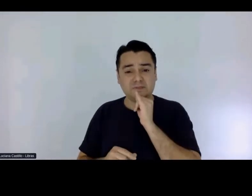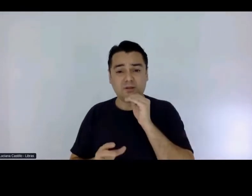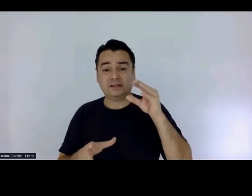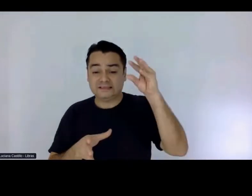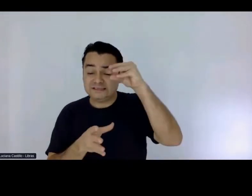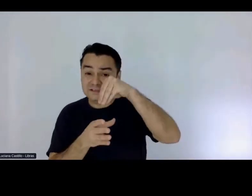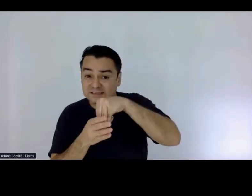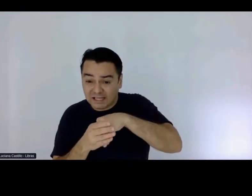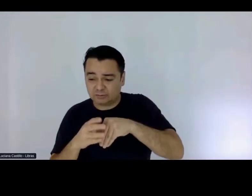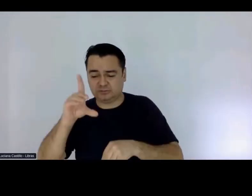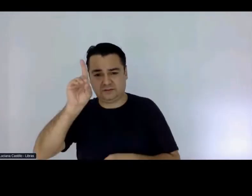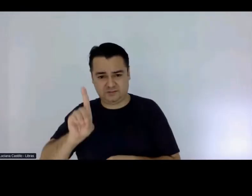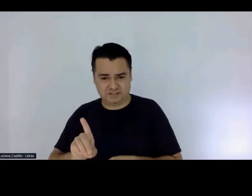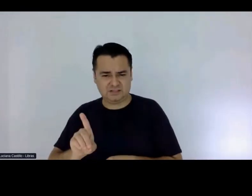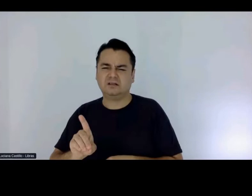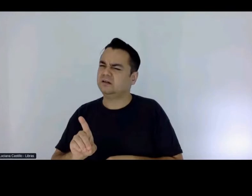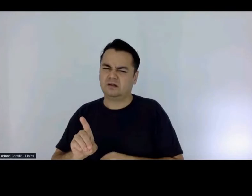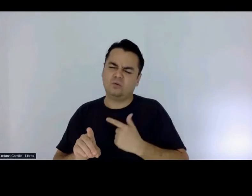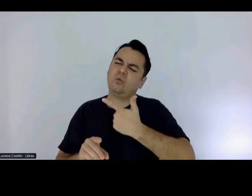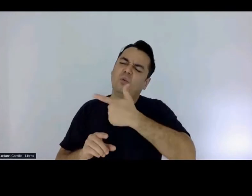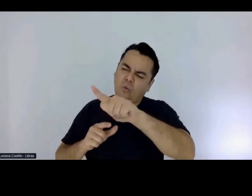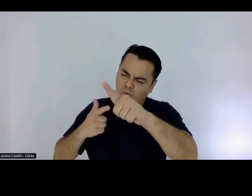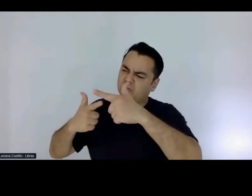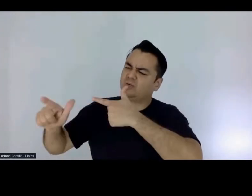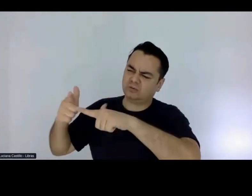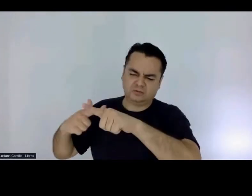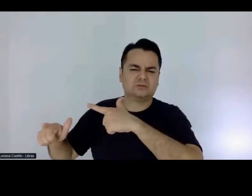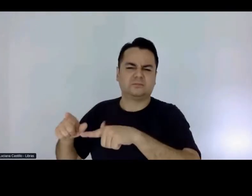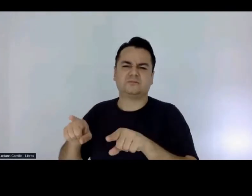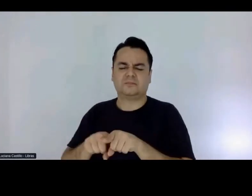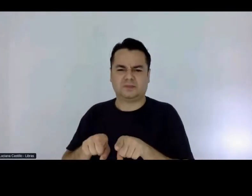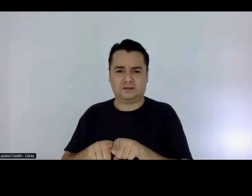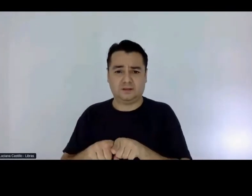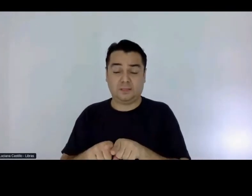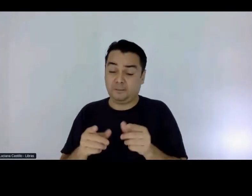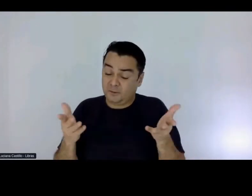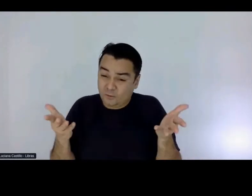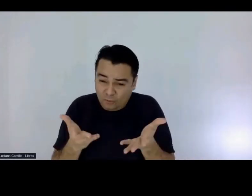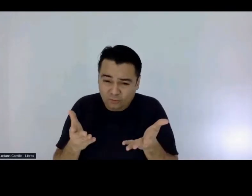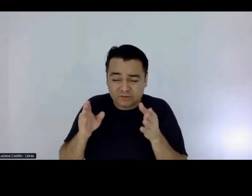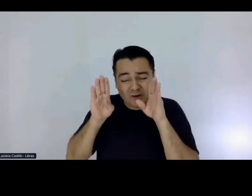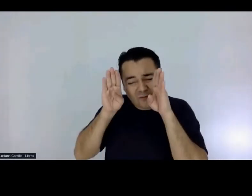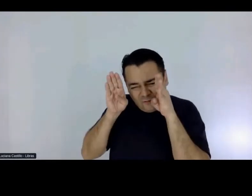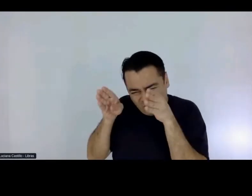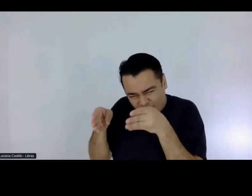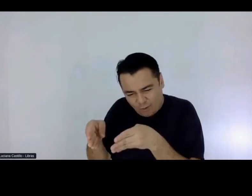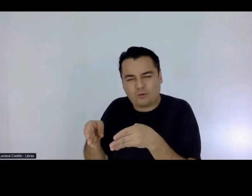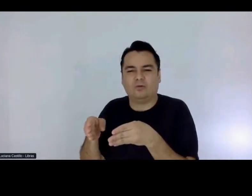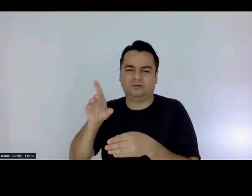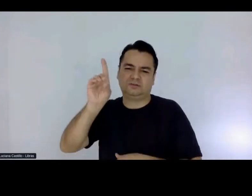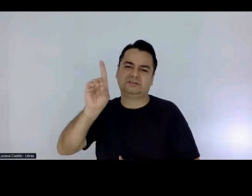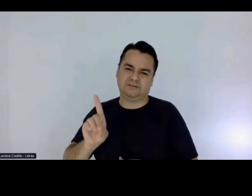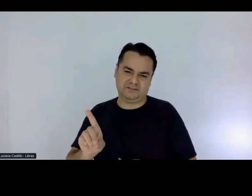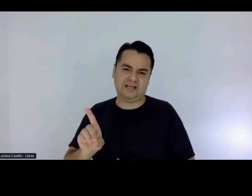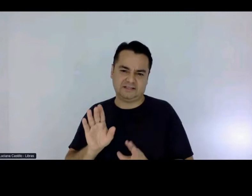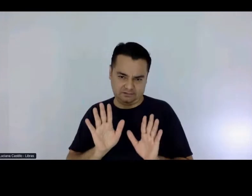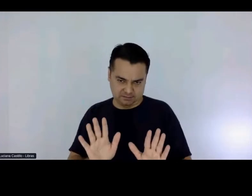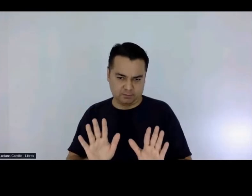deficiência, mas dentro de outros recortes. Mas eu vou me centrar aqui, bem claro, dentro das